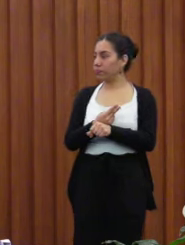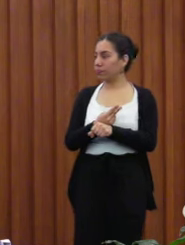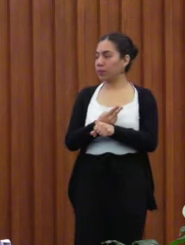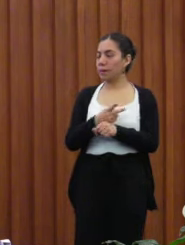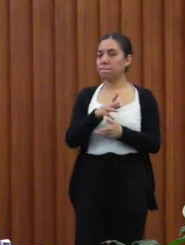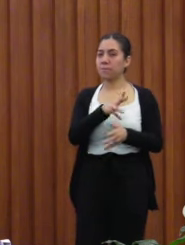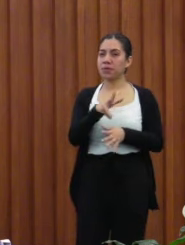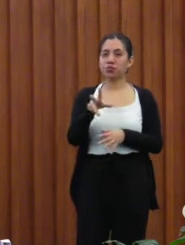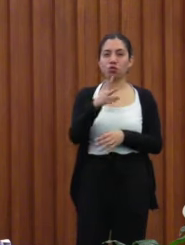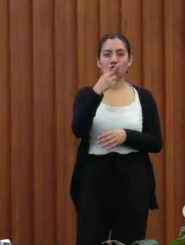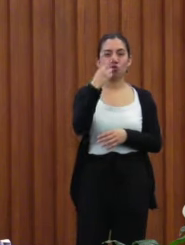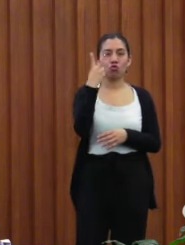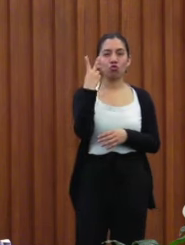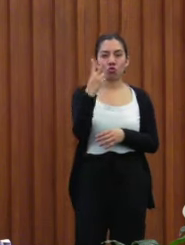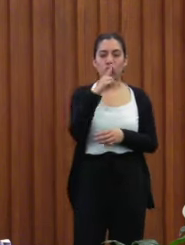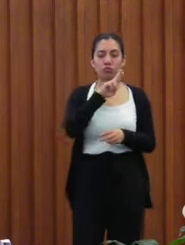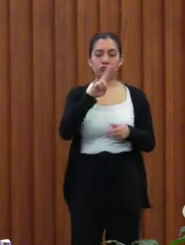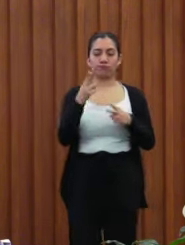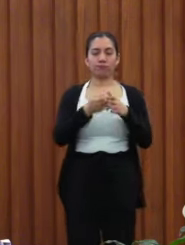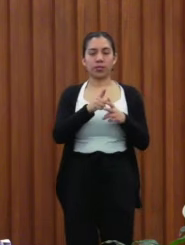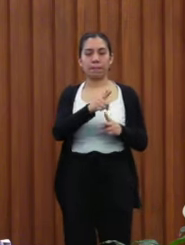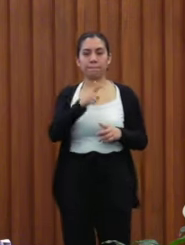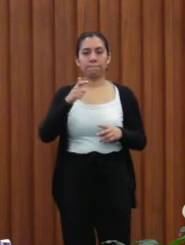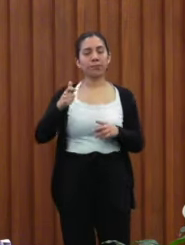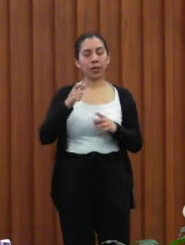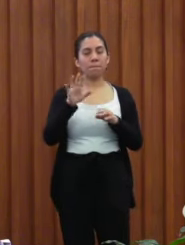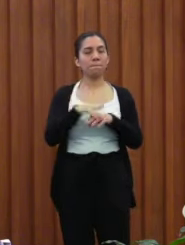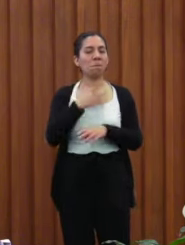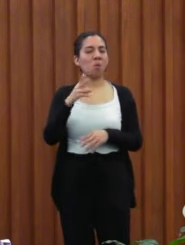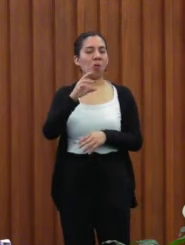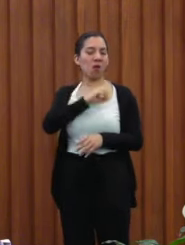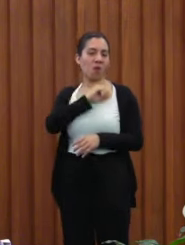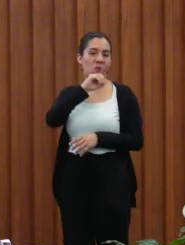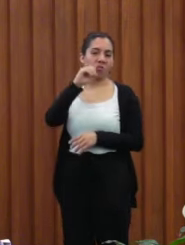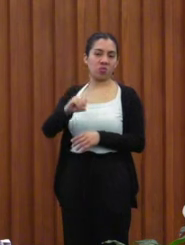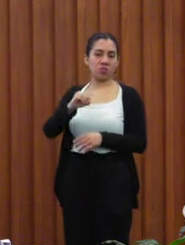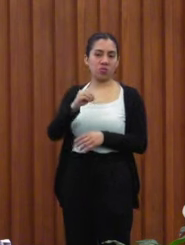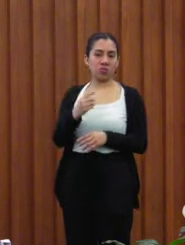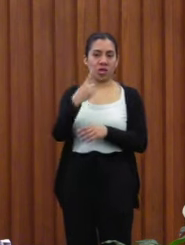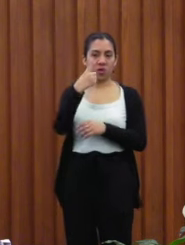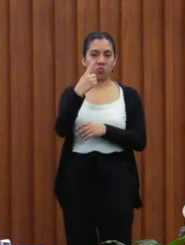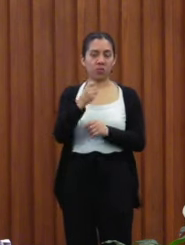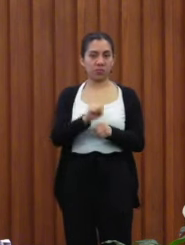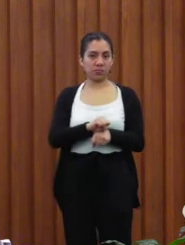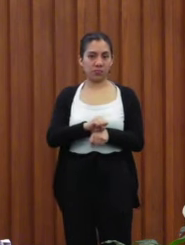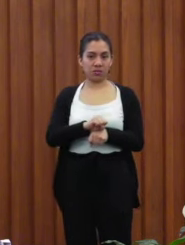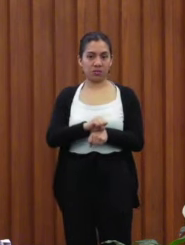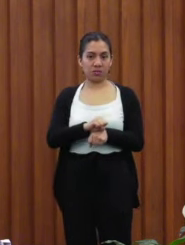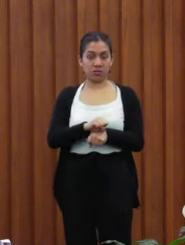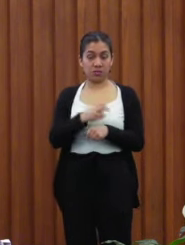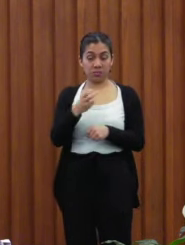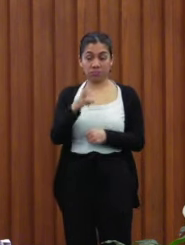homicidios, dos crímenes de odio a la semana. Eso es el